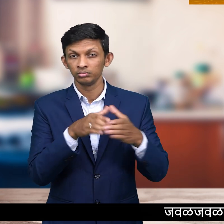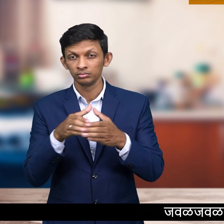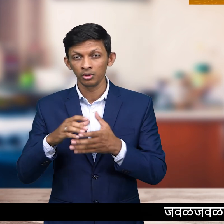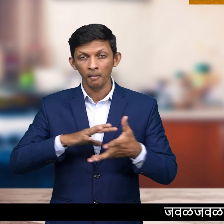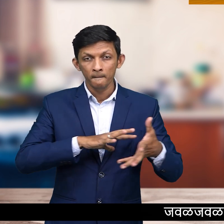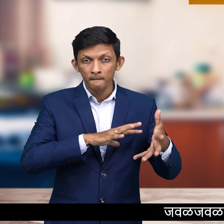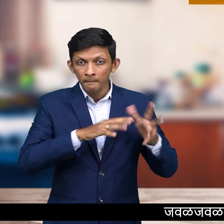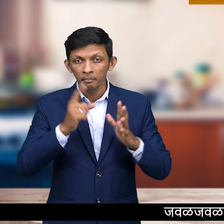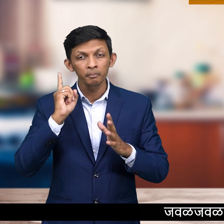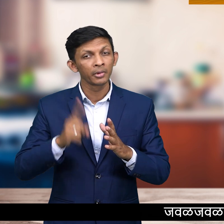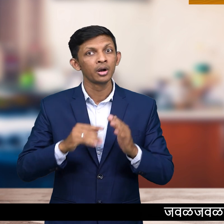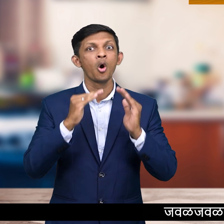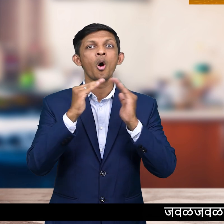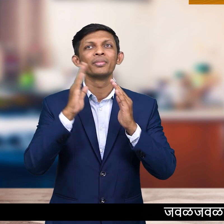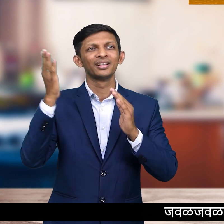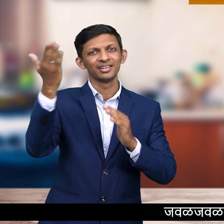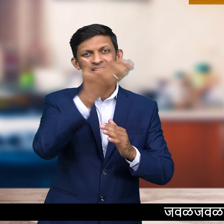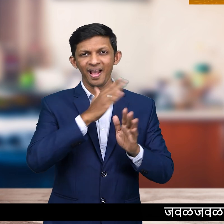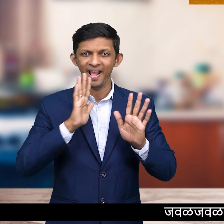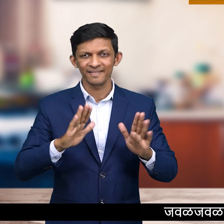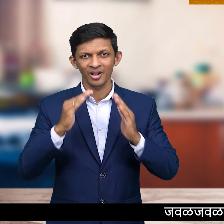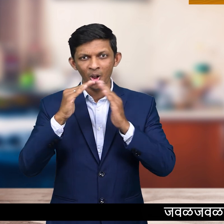जवळजवळ प्रत्येक घरात दही बनवले जाते.